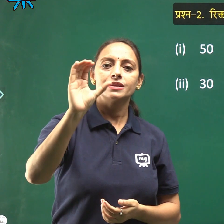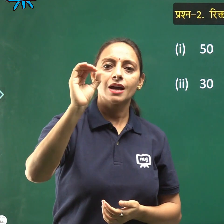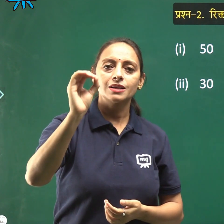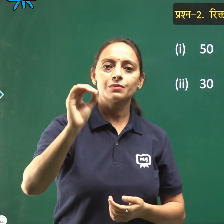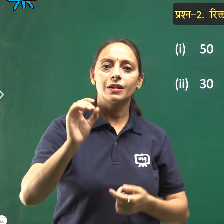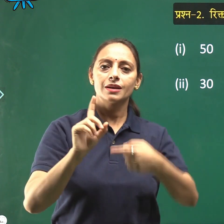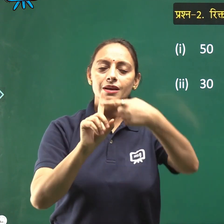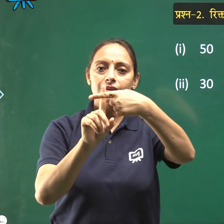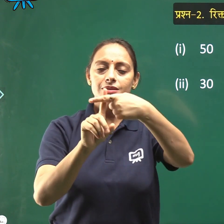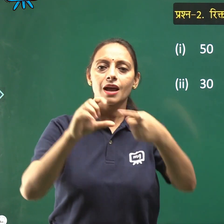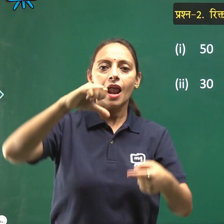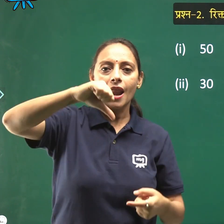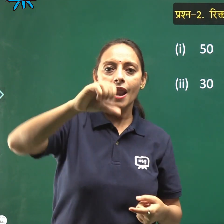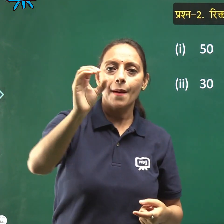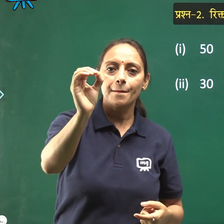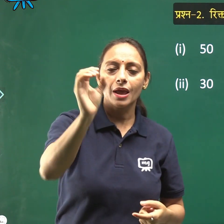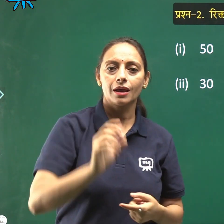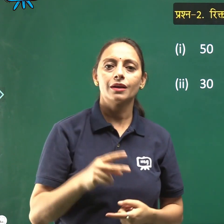50 प्लस 90